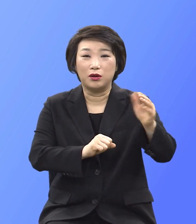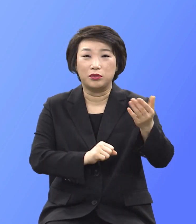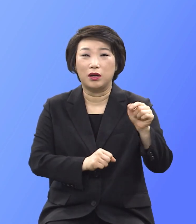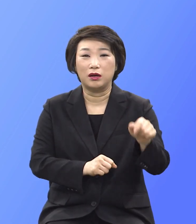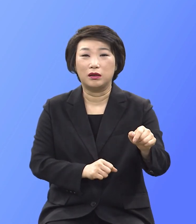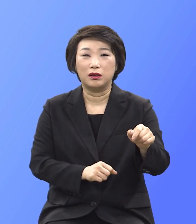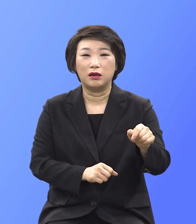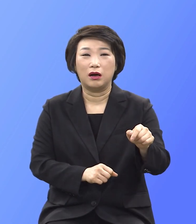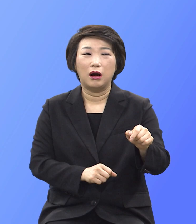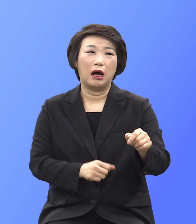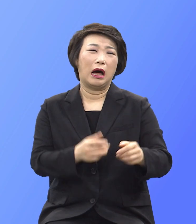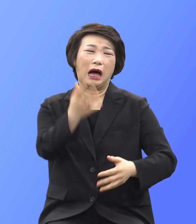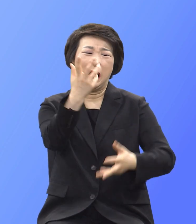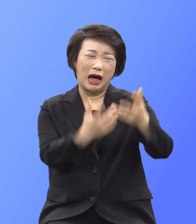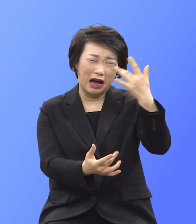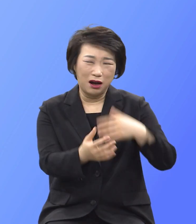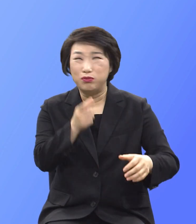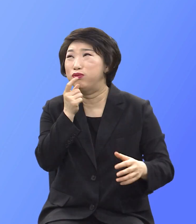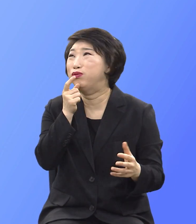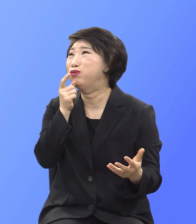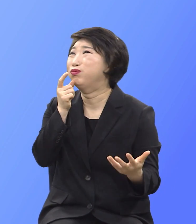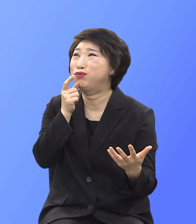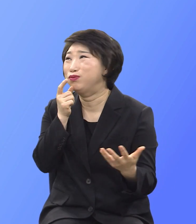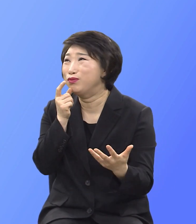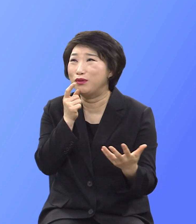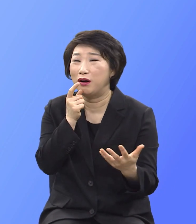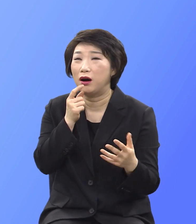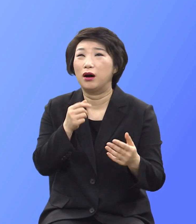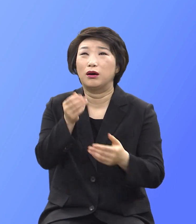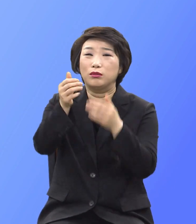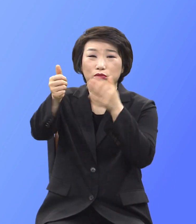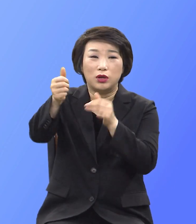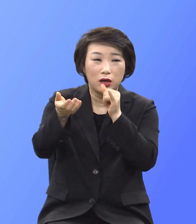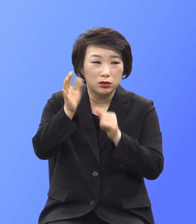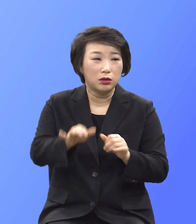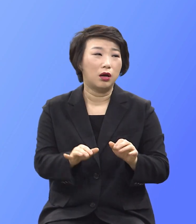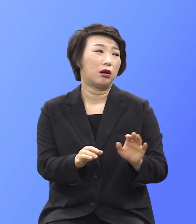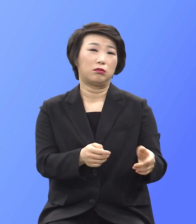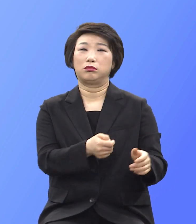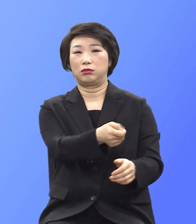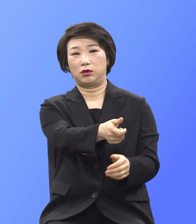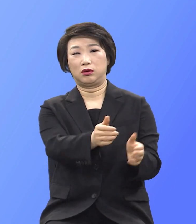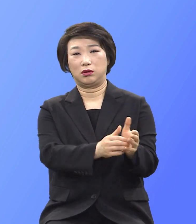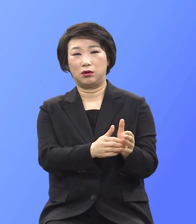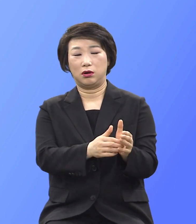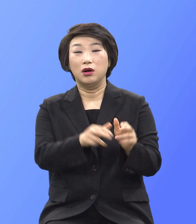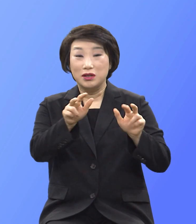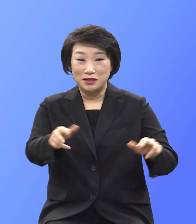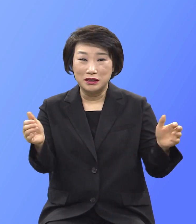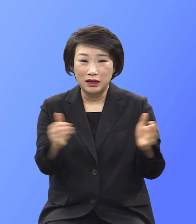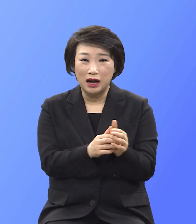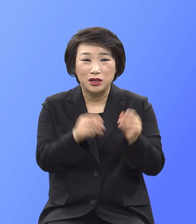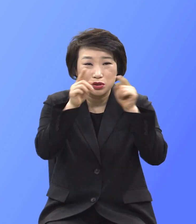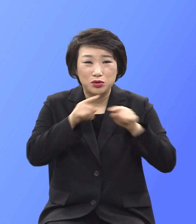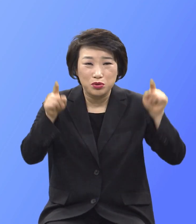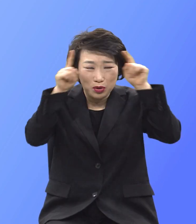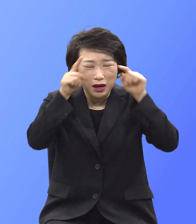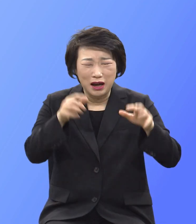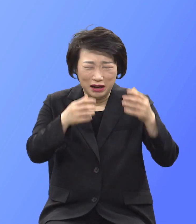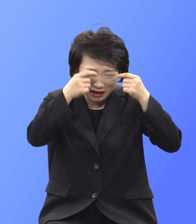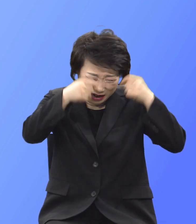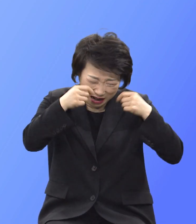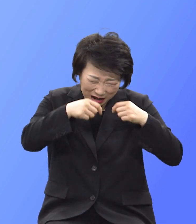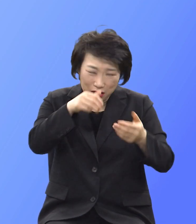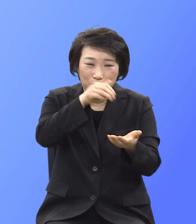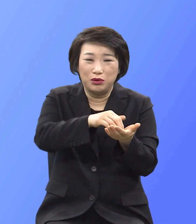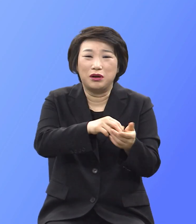속에서 물 한 방울을 얻고자 애원했으나 거절당하며 지금까지 지옥에서